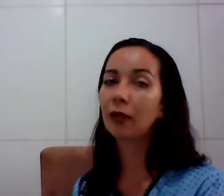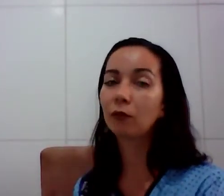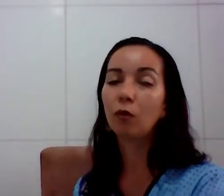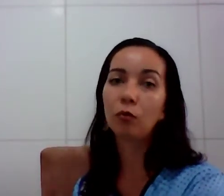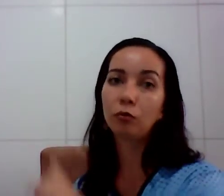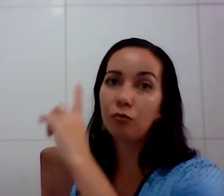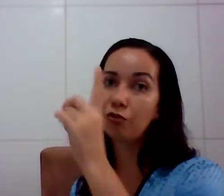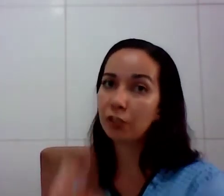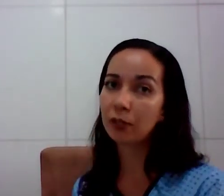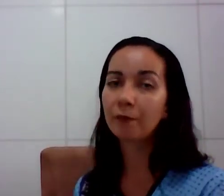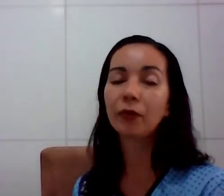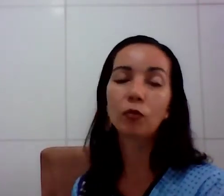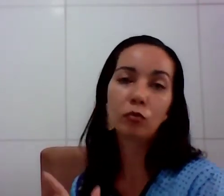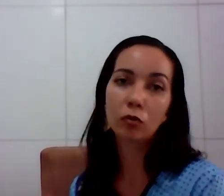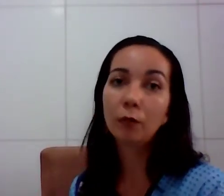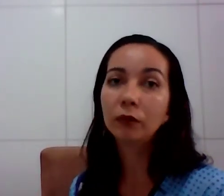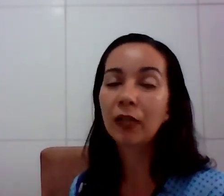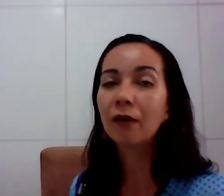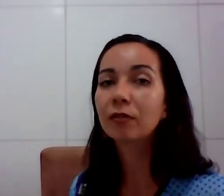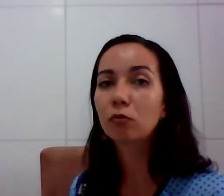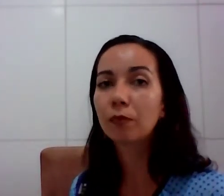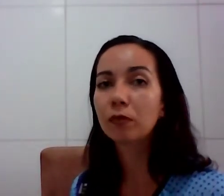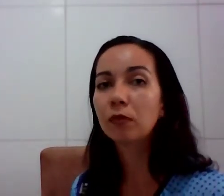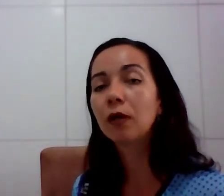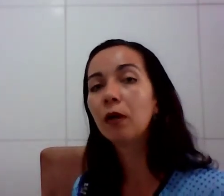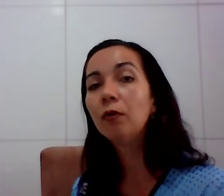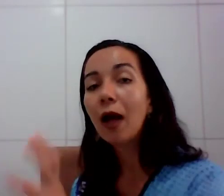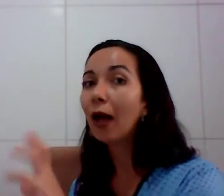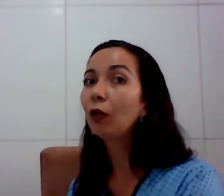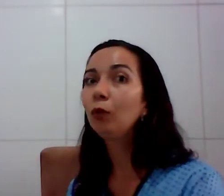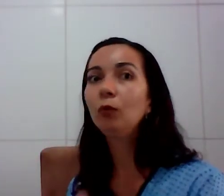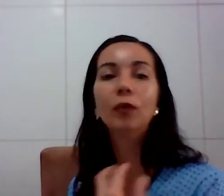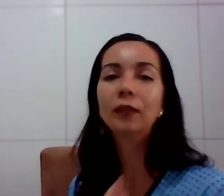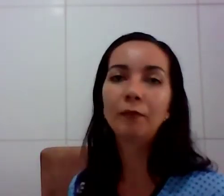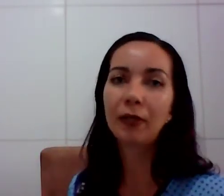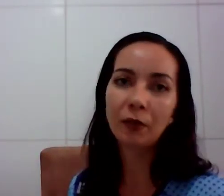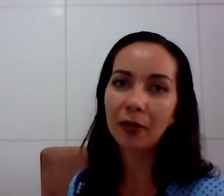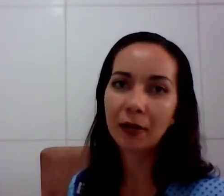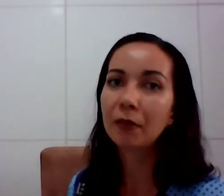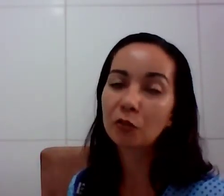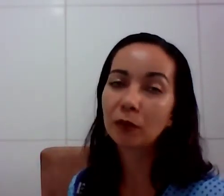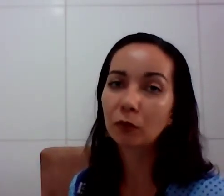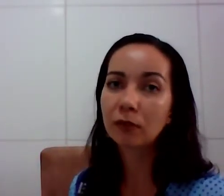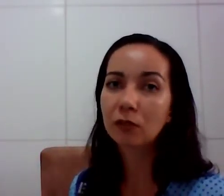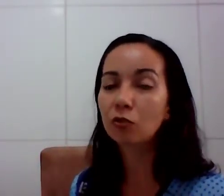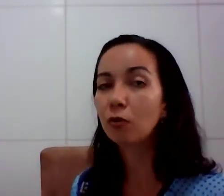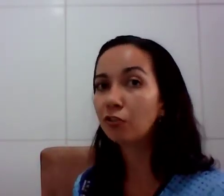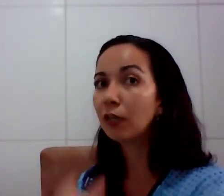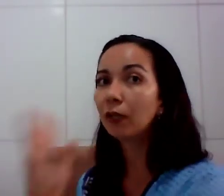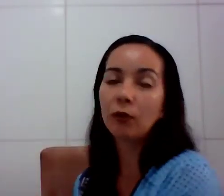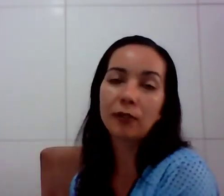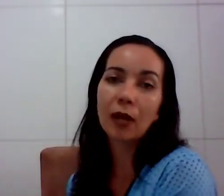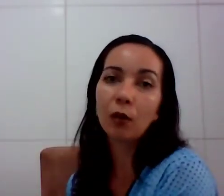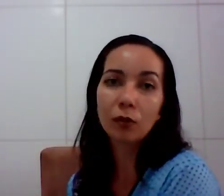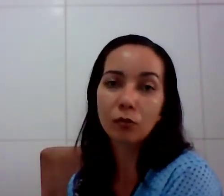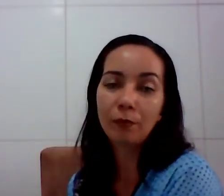ao longo do dia, o sol mudava a sua posição, a lua também não era a mesma todas as noites. Tinha noite que a lua